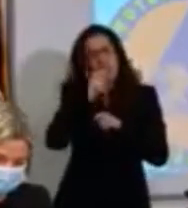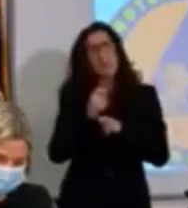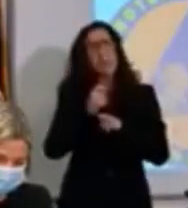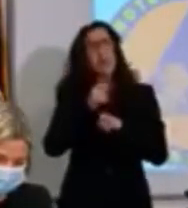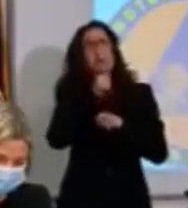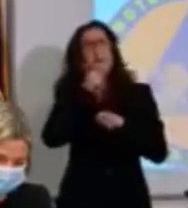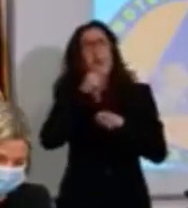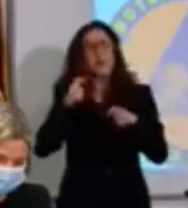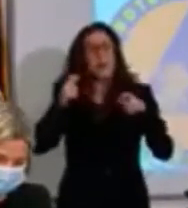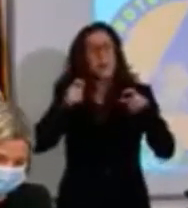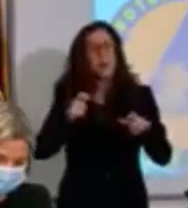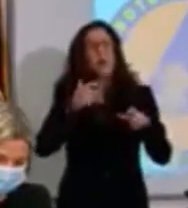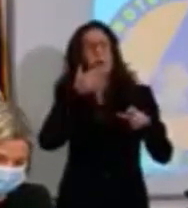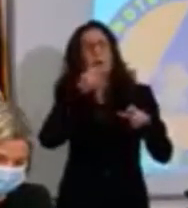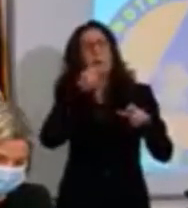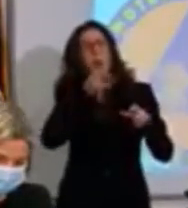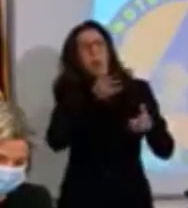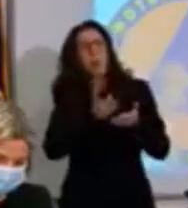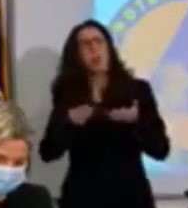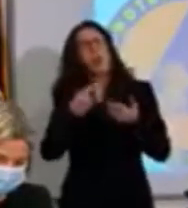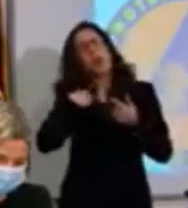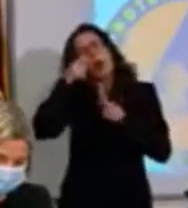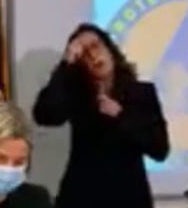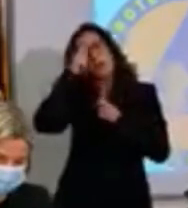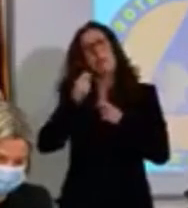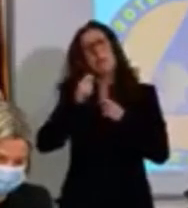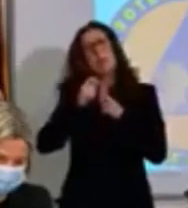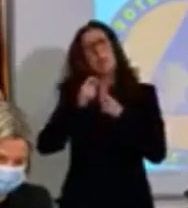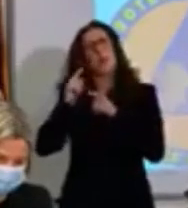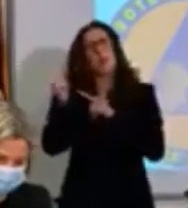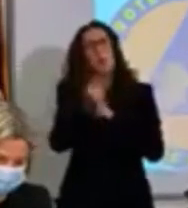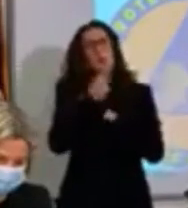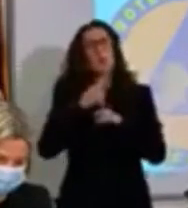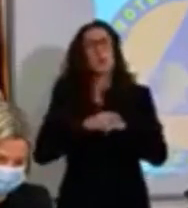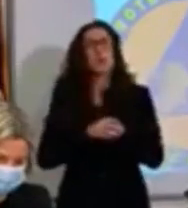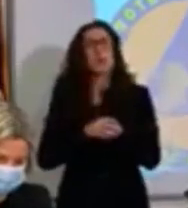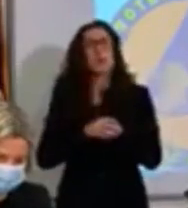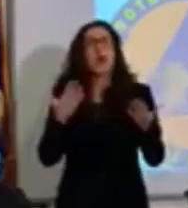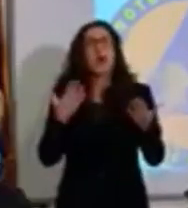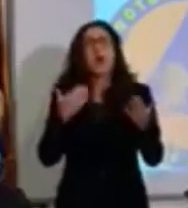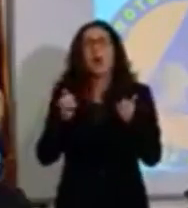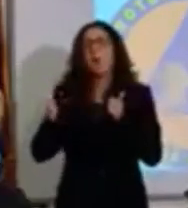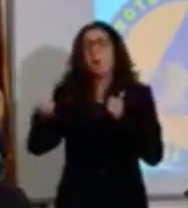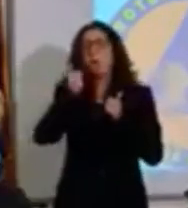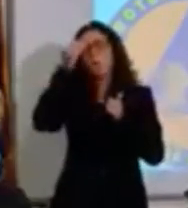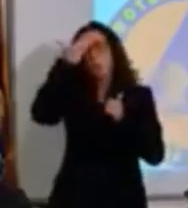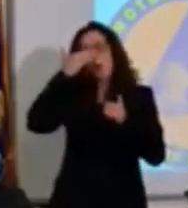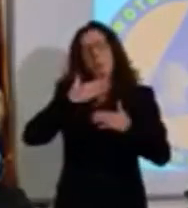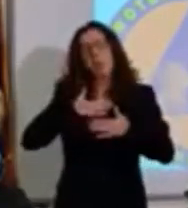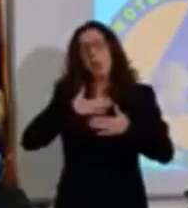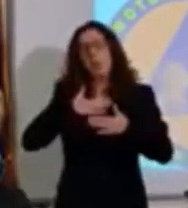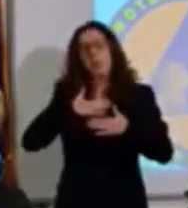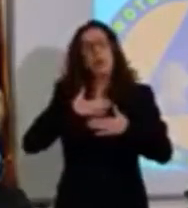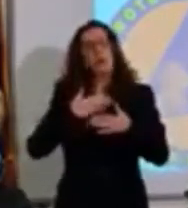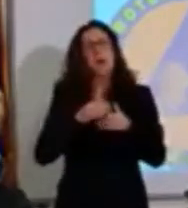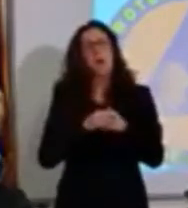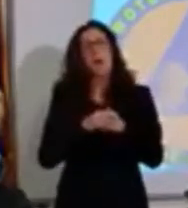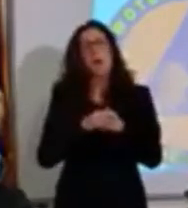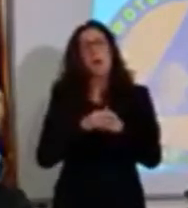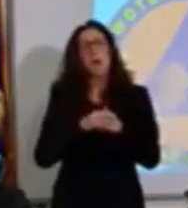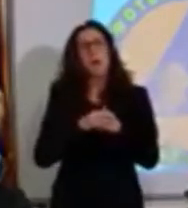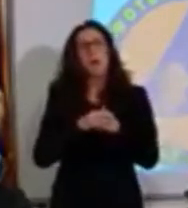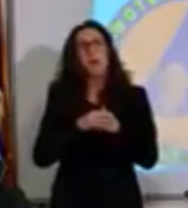possibile che oggi si viva solo col contesto del benessere e nessuno si pone il problema che al di là